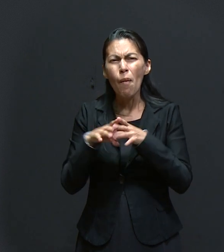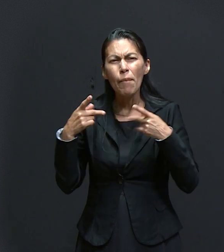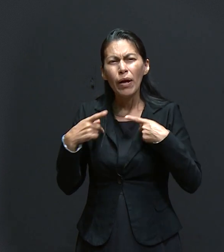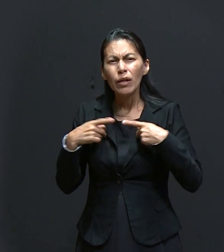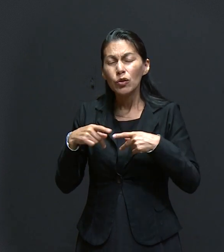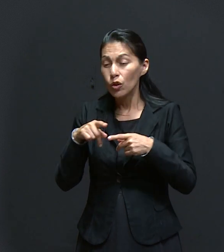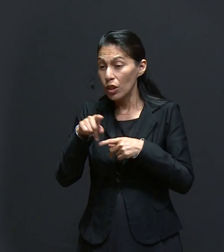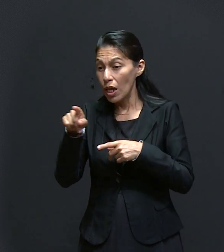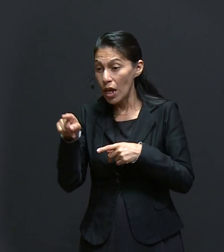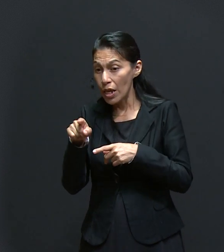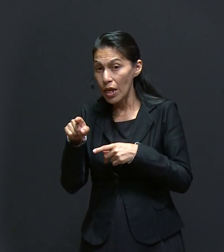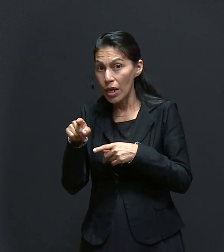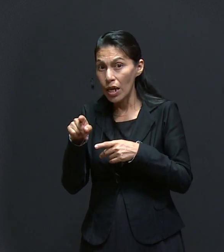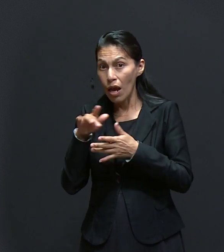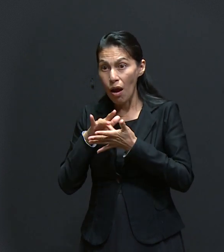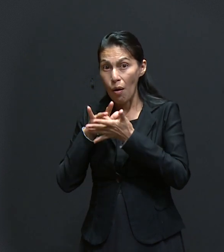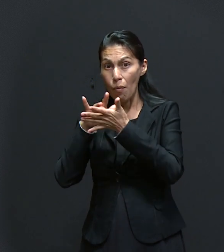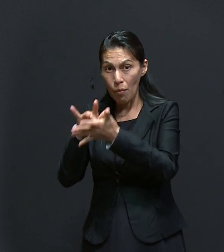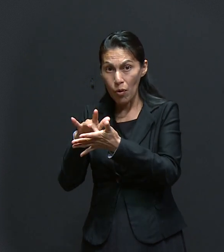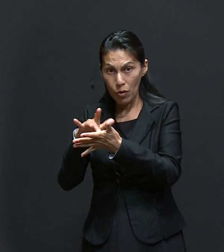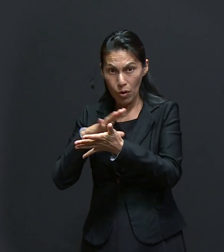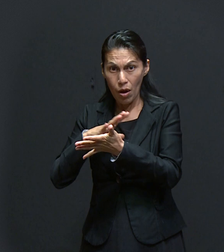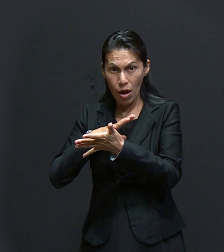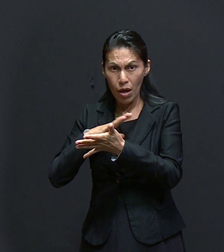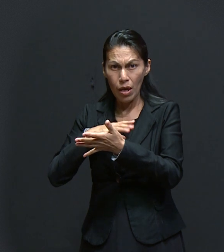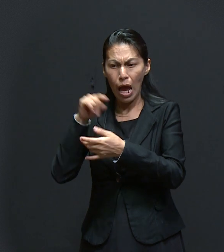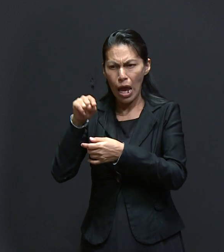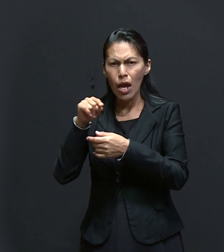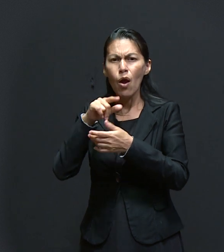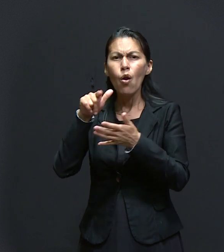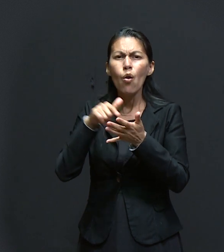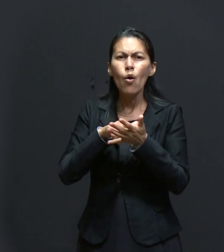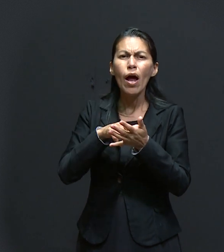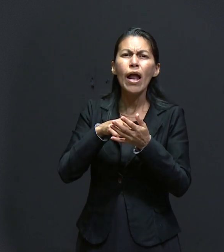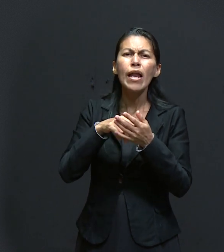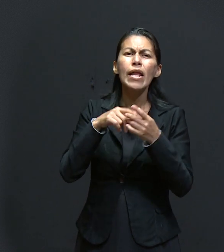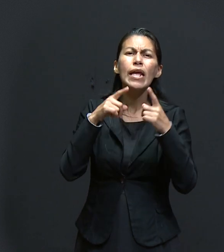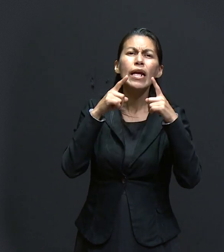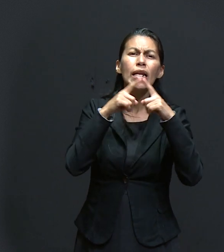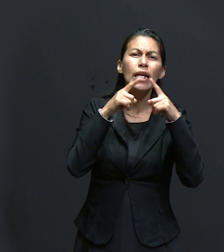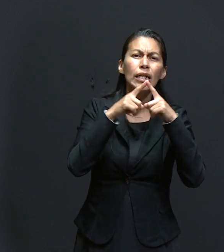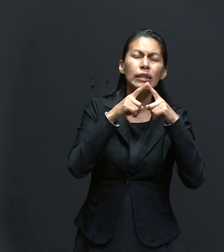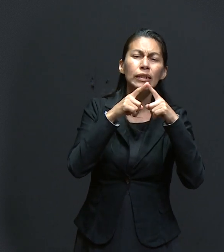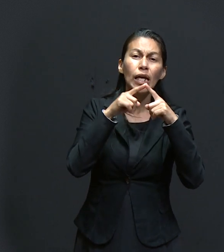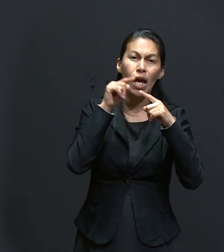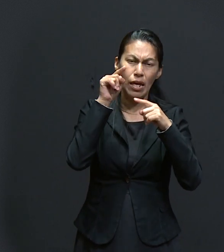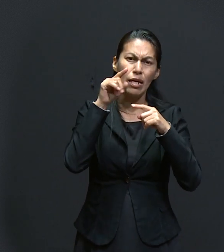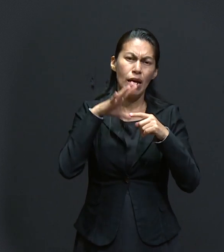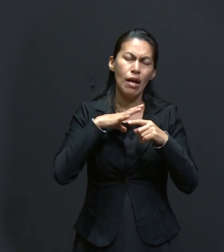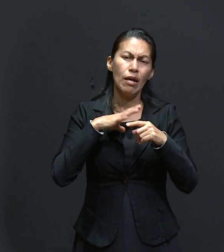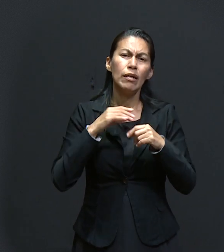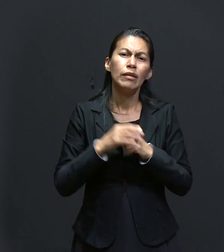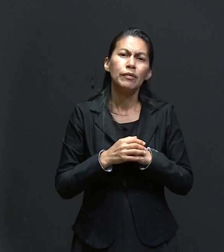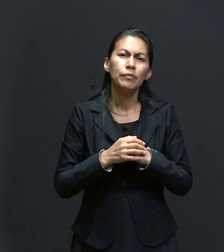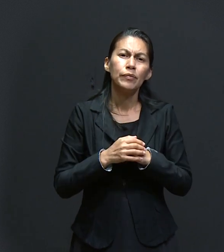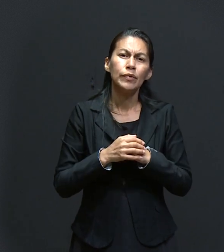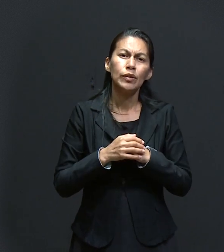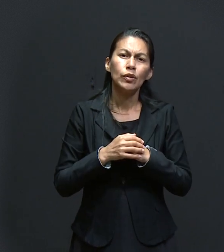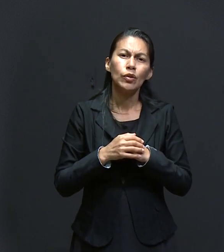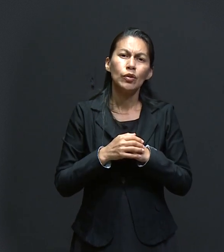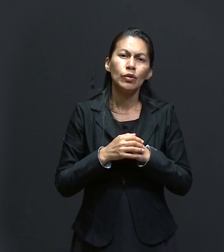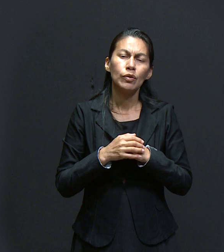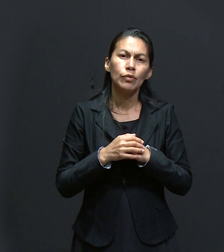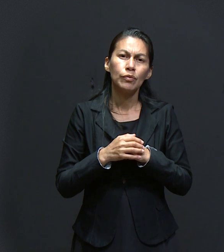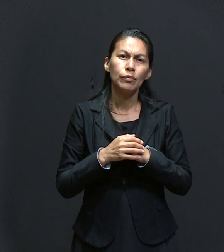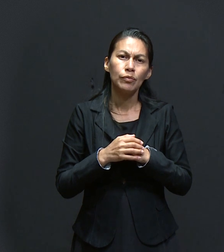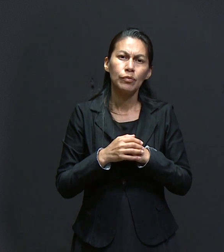y ahí puede canalizar ayuda para personas que quien está en la iglesia en un centro caritativo en este